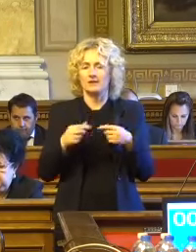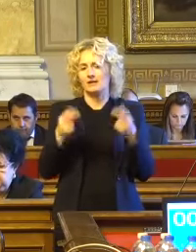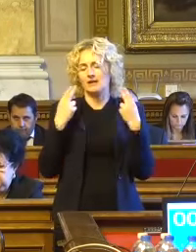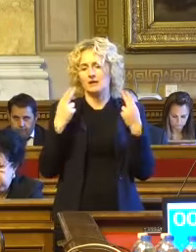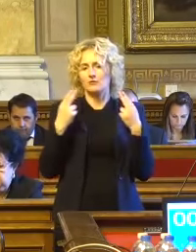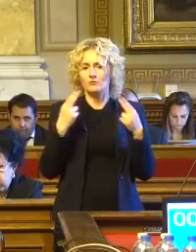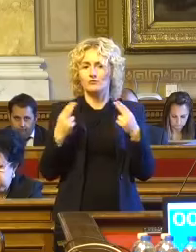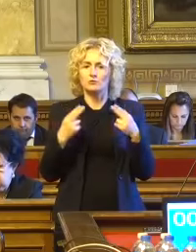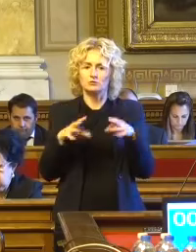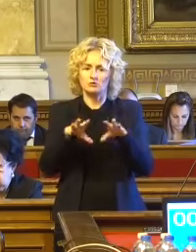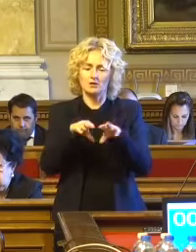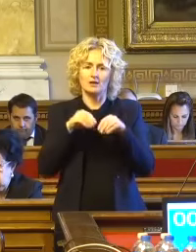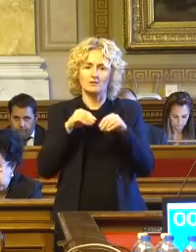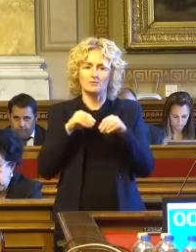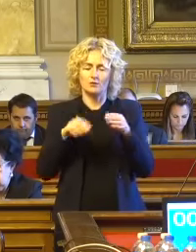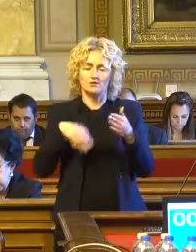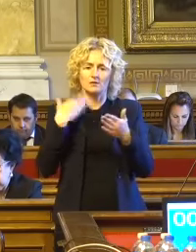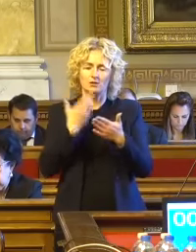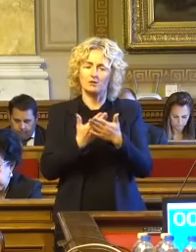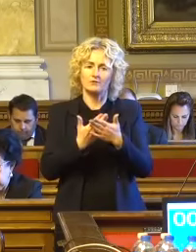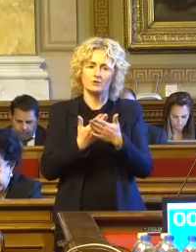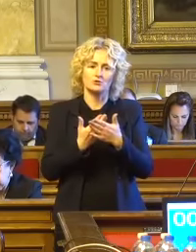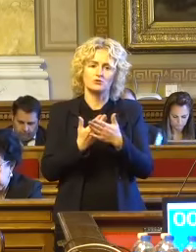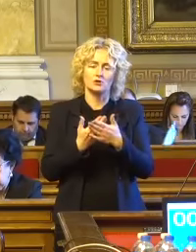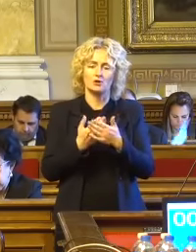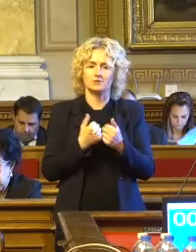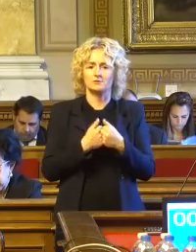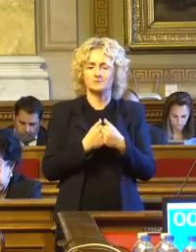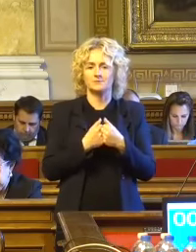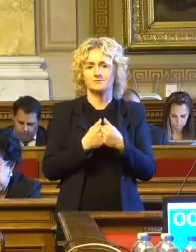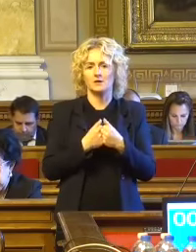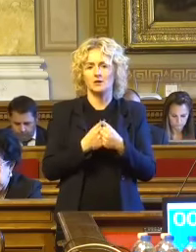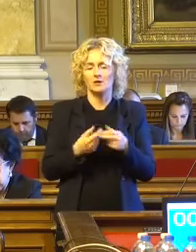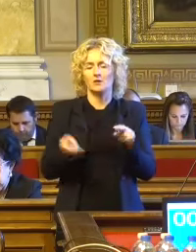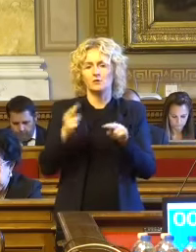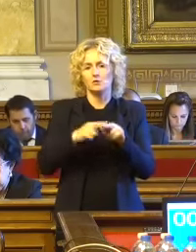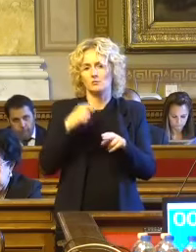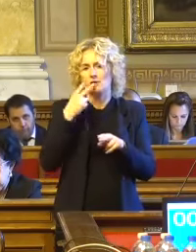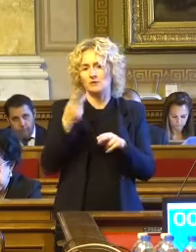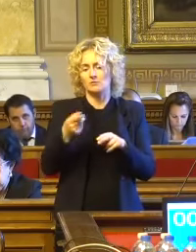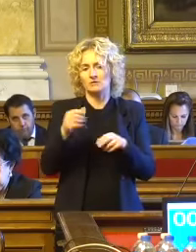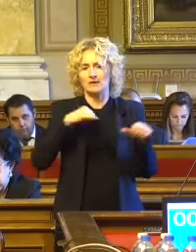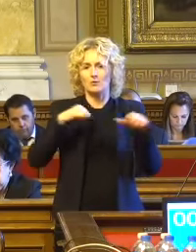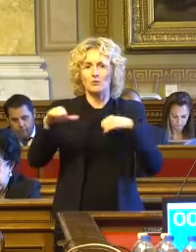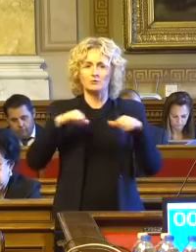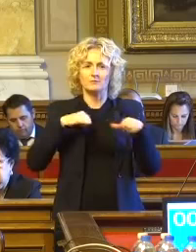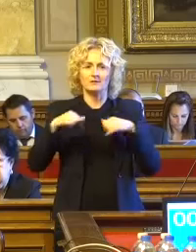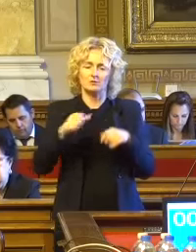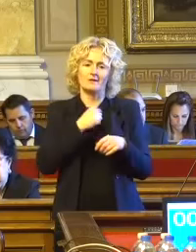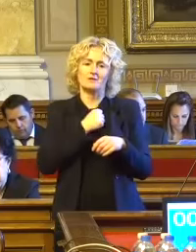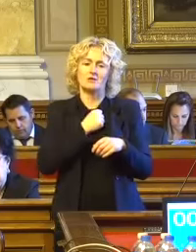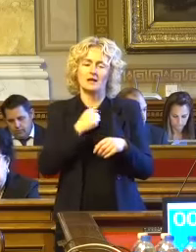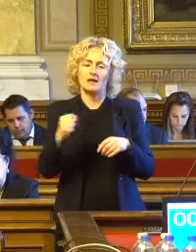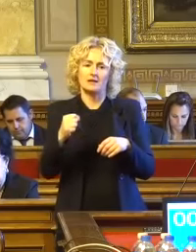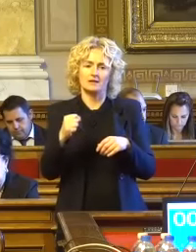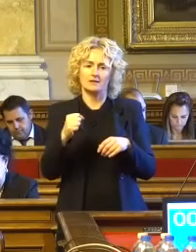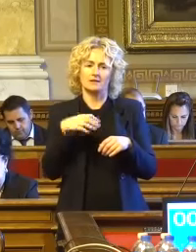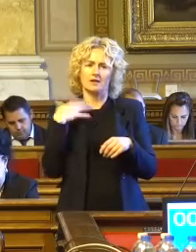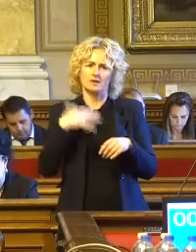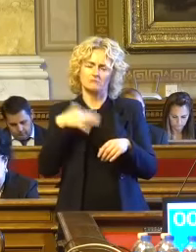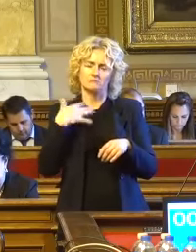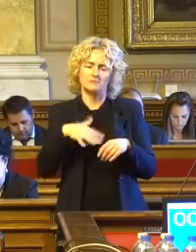városok díjai, ott több hozzászóló azt említette, hogy Vásárhely már most is drágább. Nem tudom, mert magam nem mértem fel, de